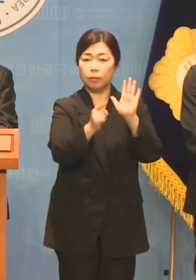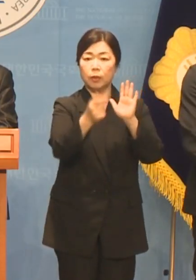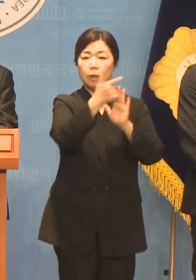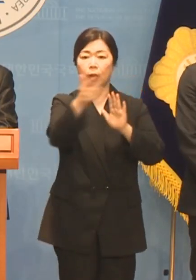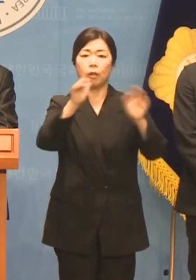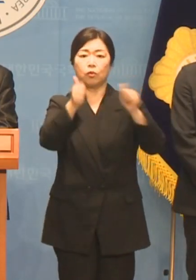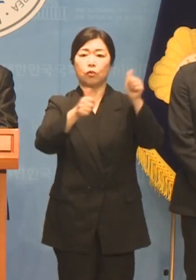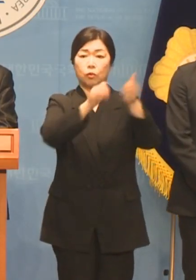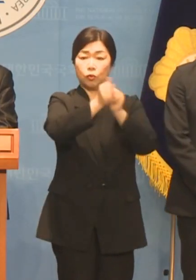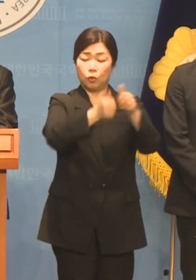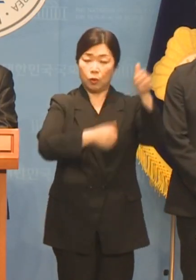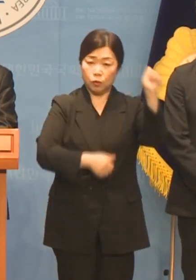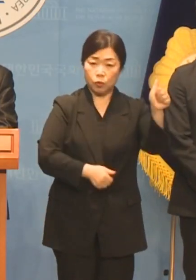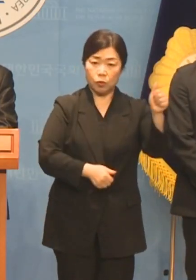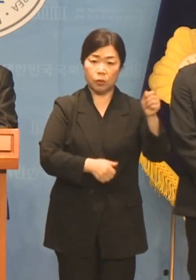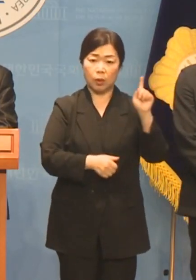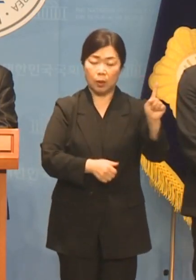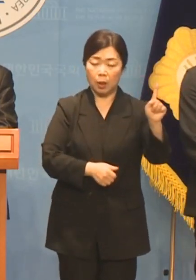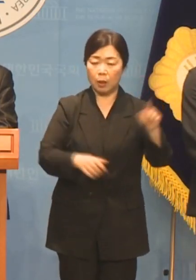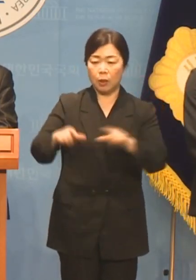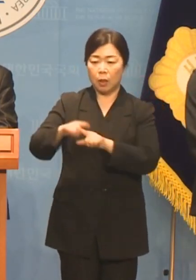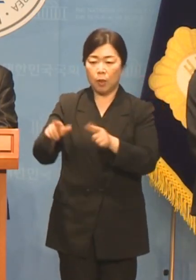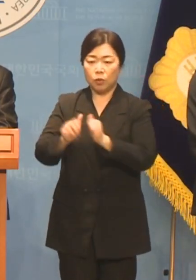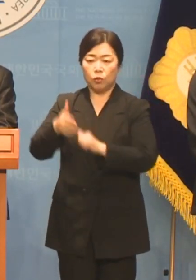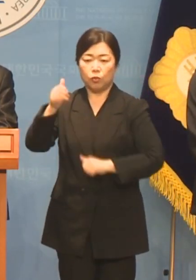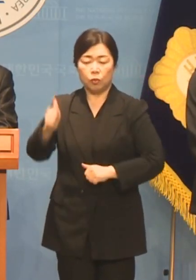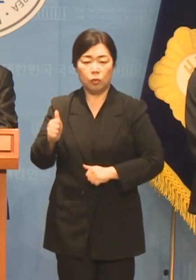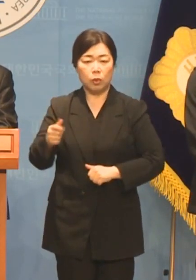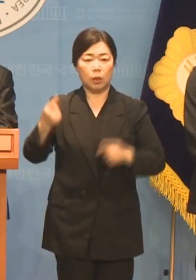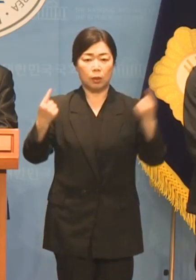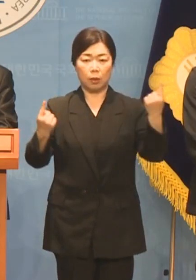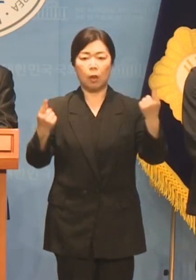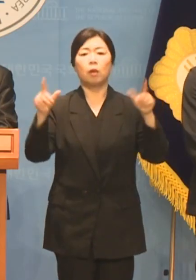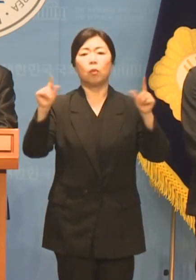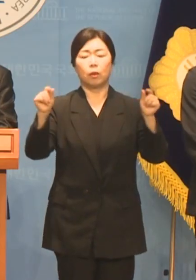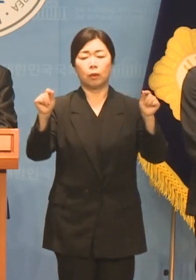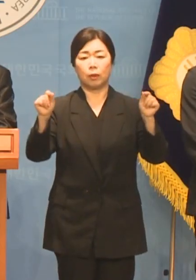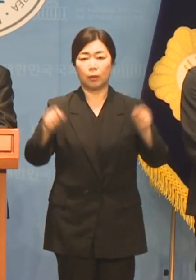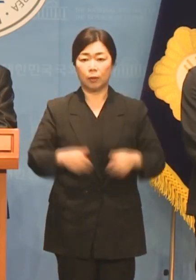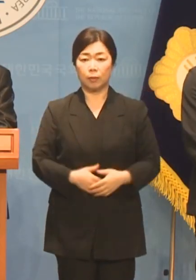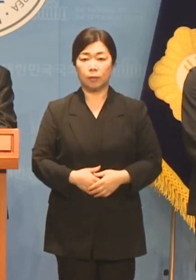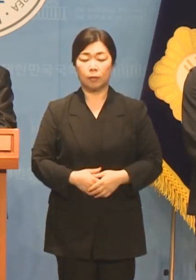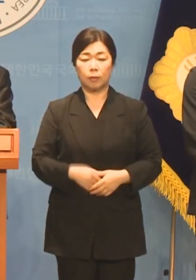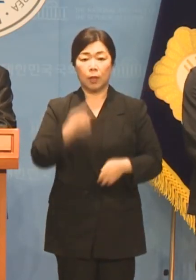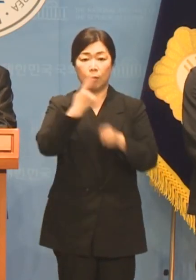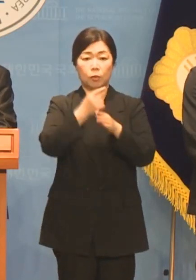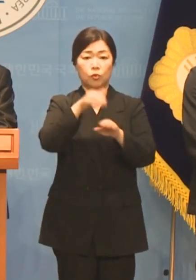대주주의 일주와 일반 주주 일주의 가치는 동일합니다.